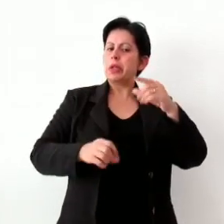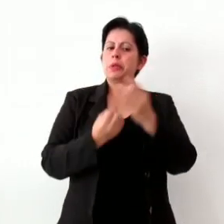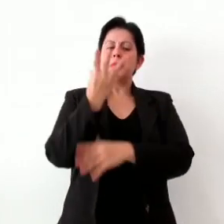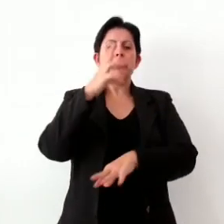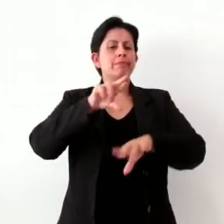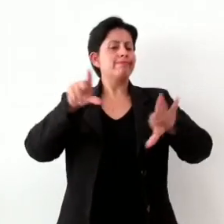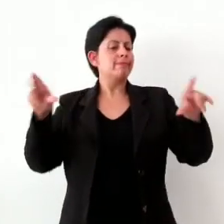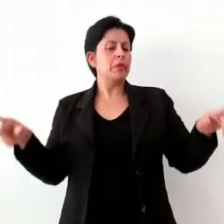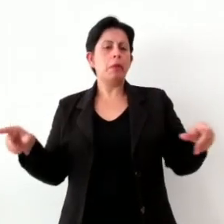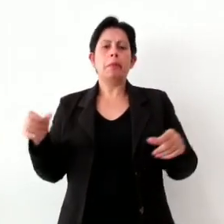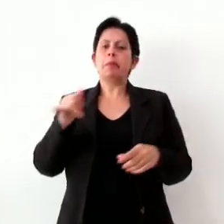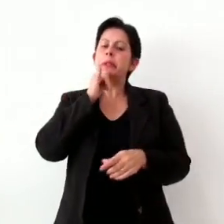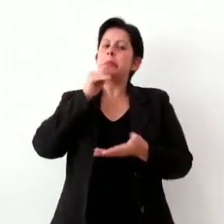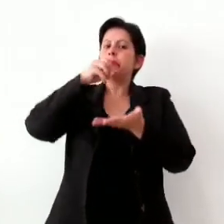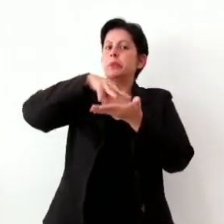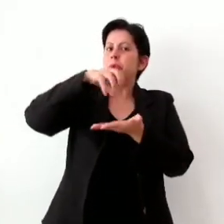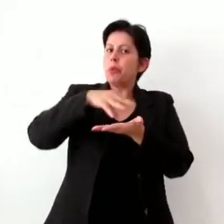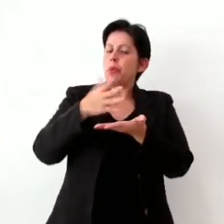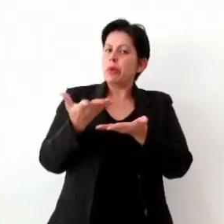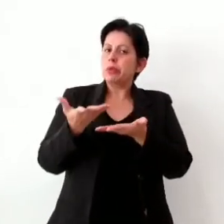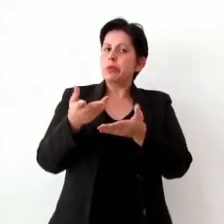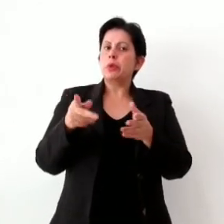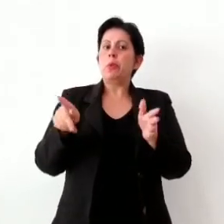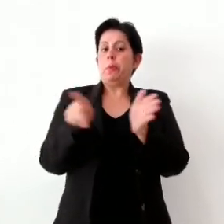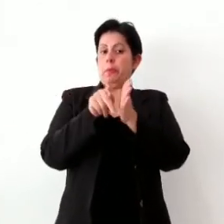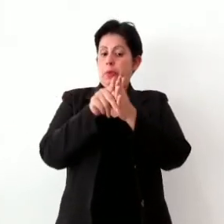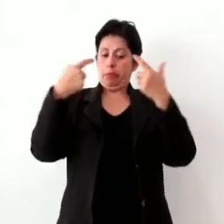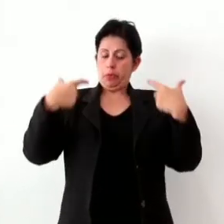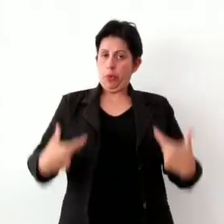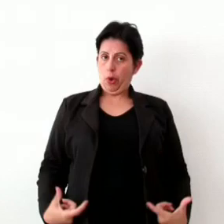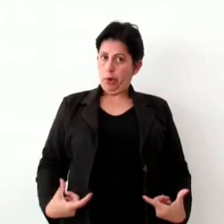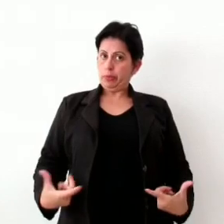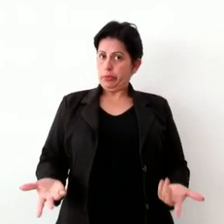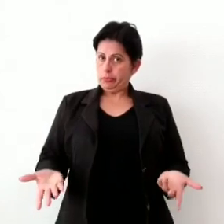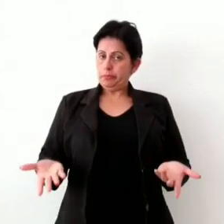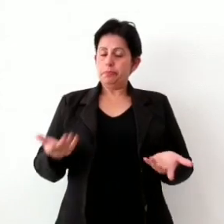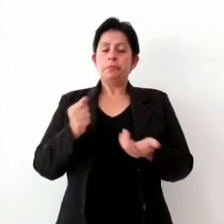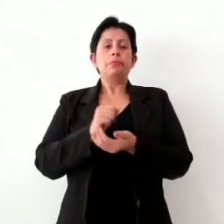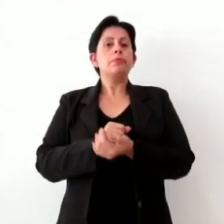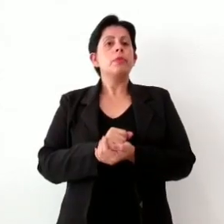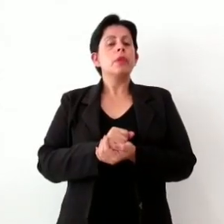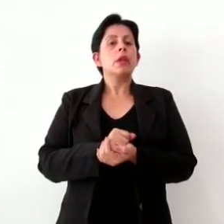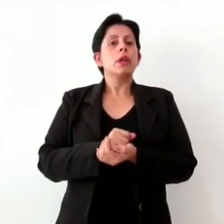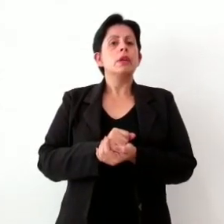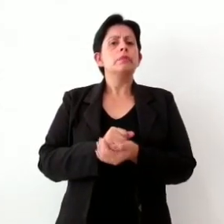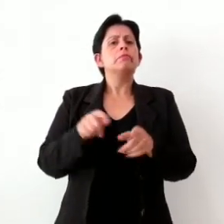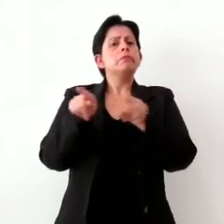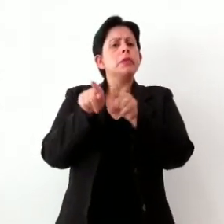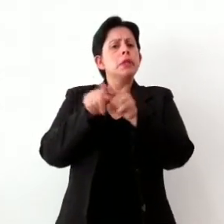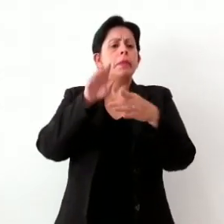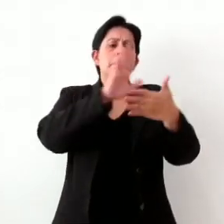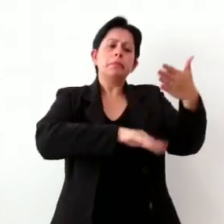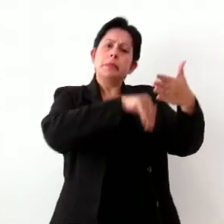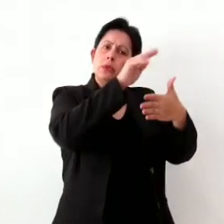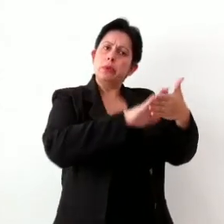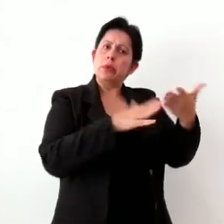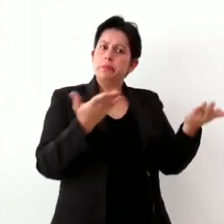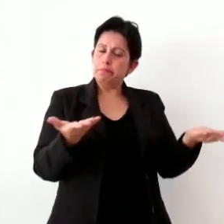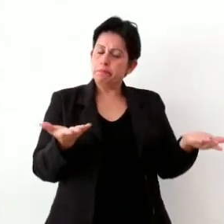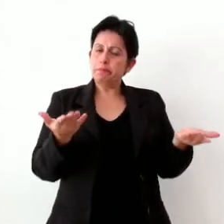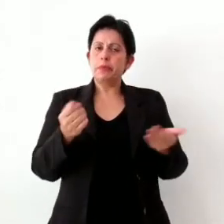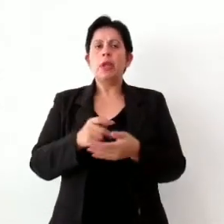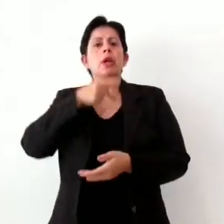por exemplo, o xerox, o próprio corpo, como é o caso da performance, né? E também a pintura, por que não, né? Então